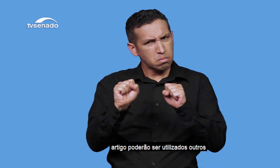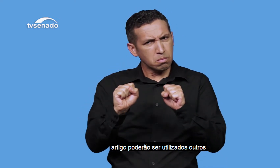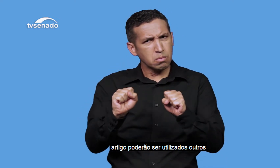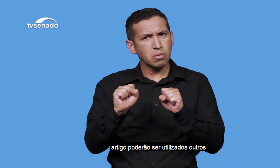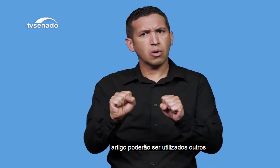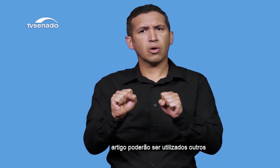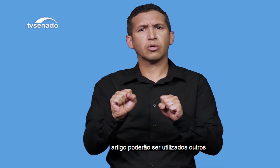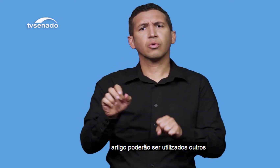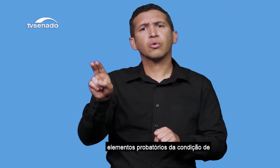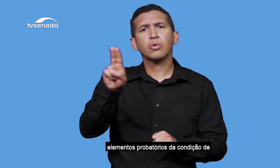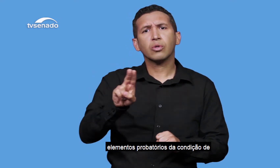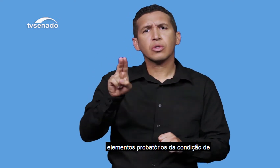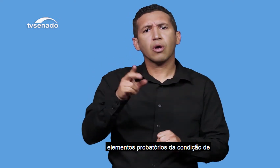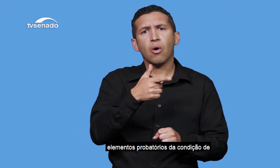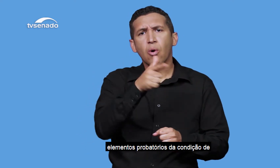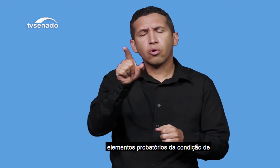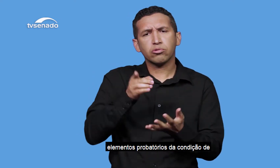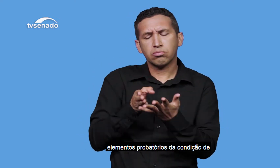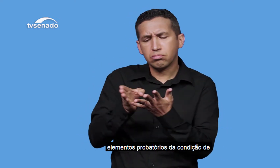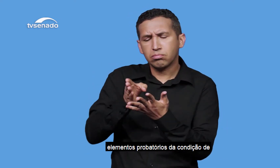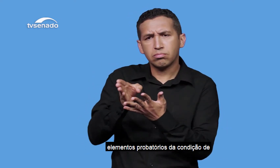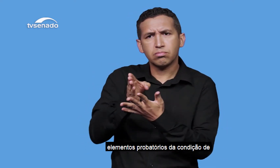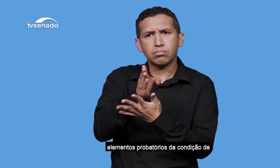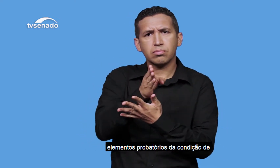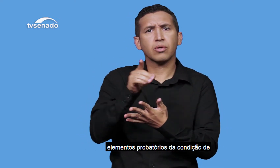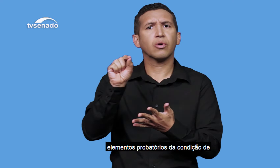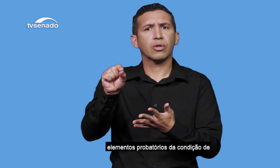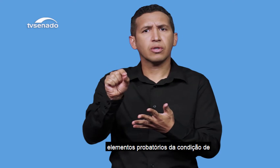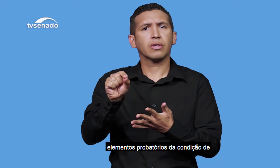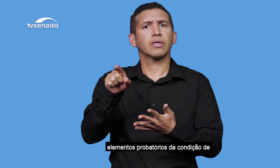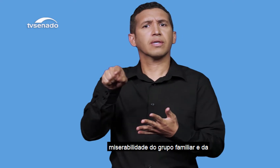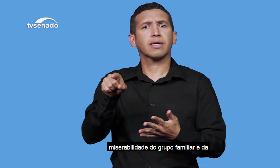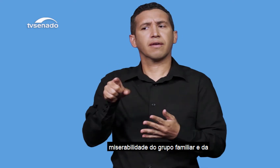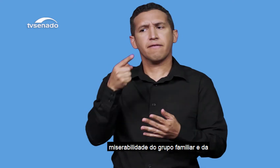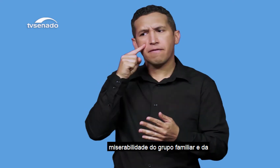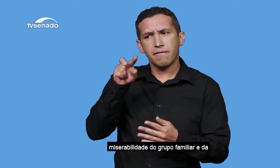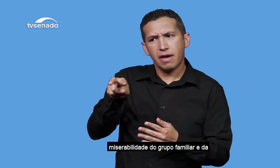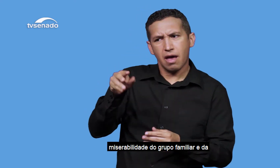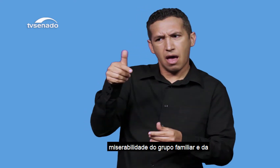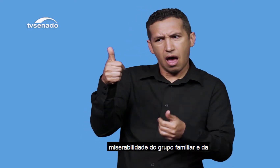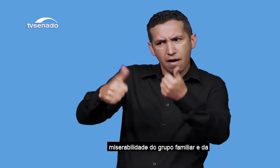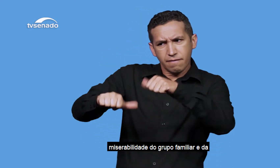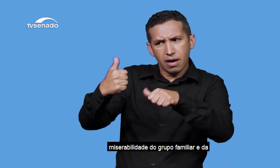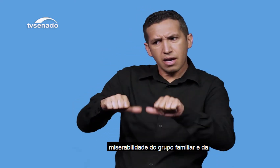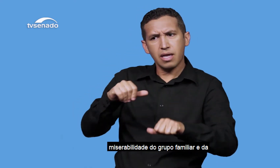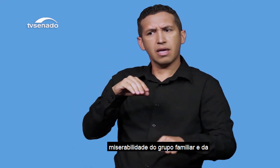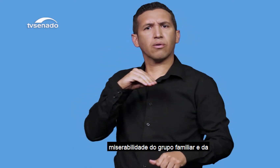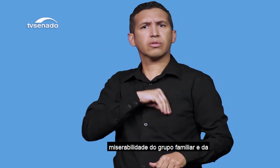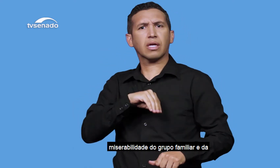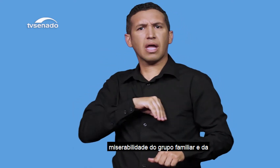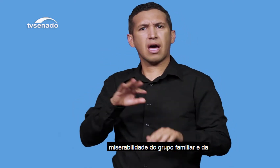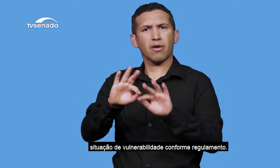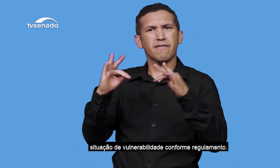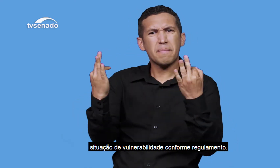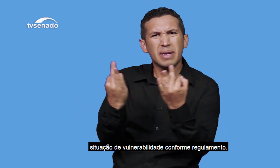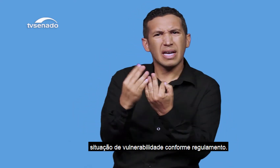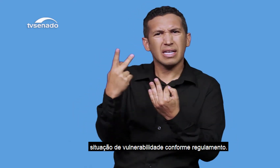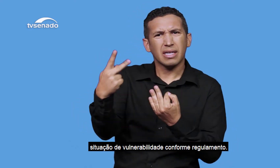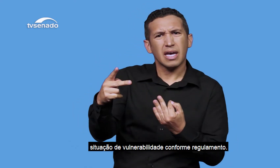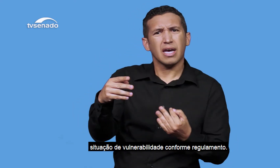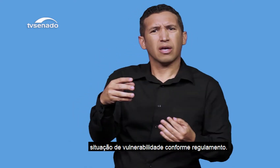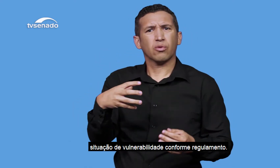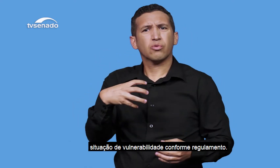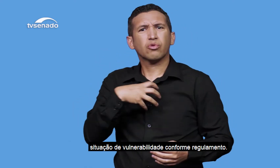ser utilizados outros elementos probatórios da condição de miserabilidade do grupo familiar e da situação